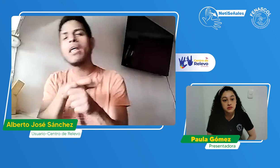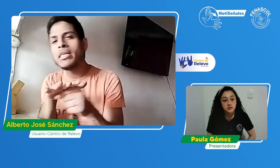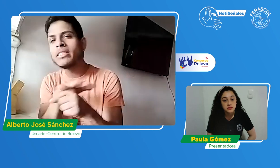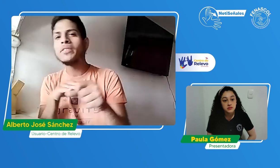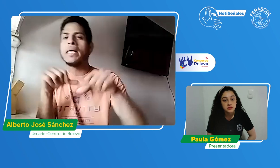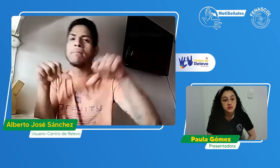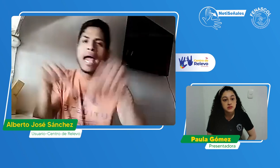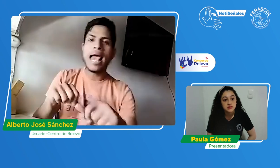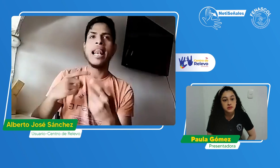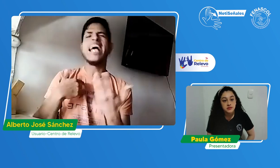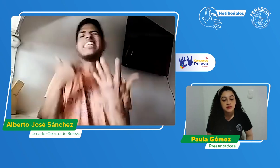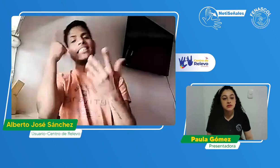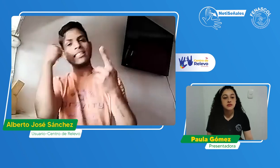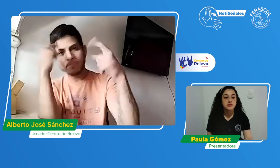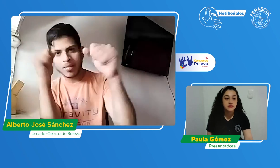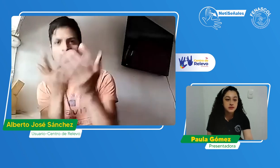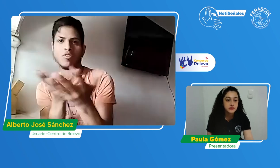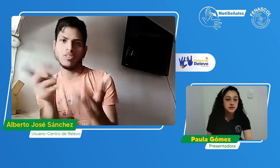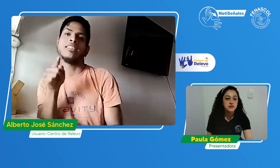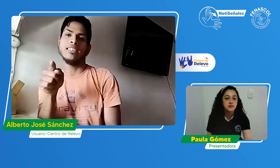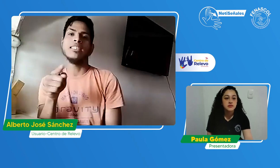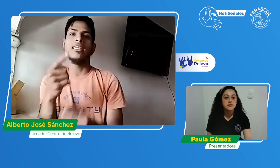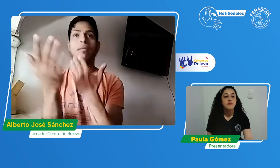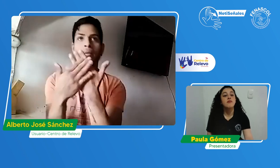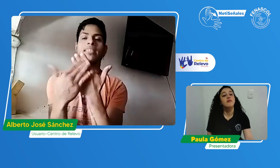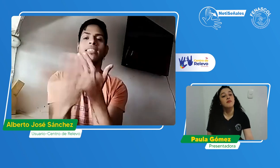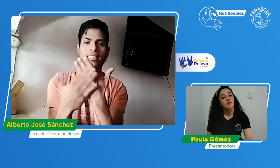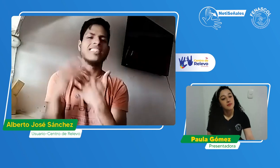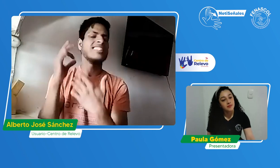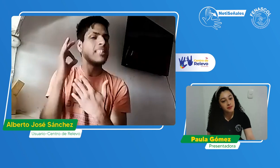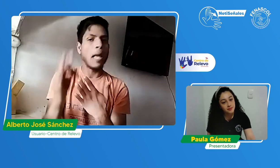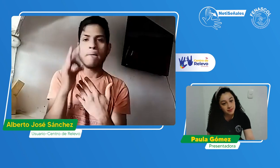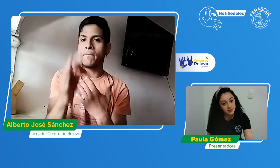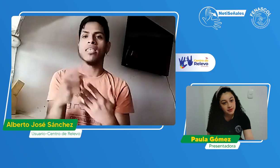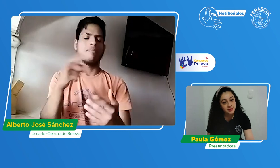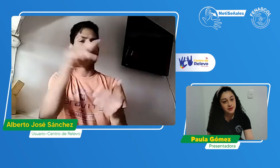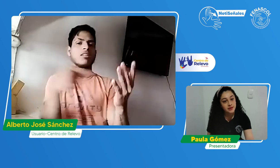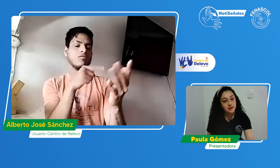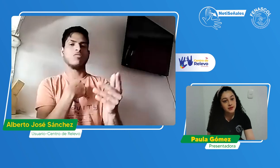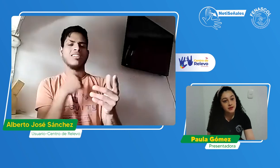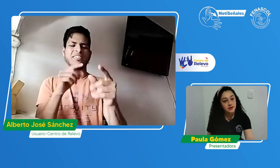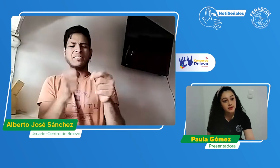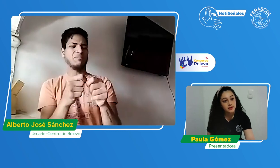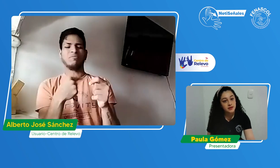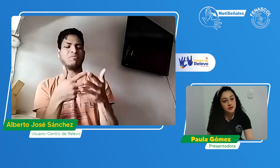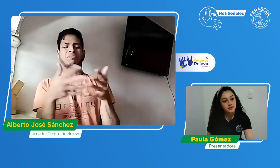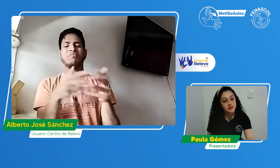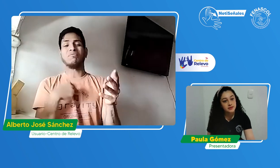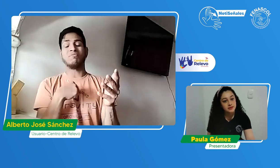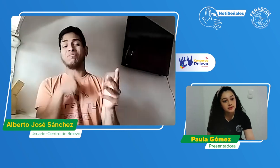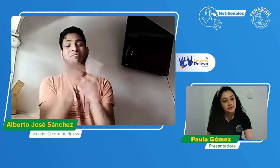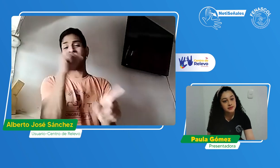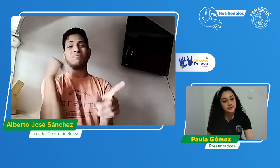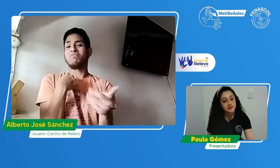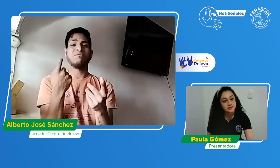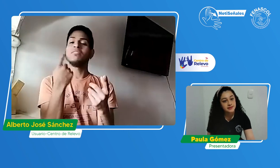familia Siempre me cuenta que es lo que pasa si nos hablamos por chat puede que yo no entienda si nos hablamos